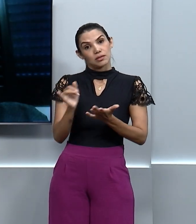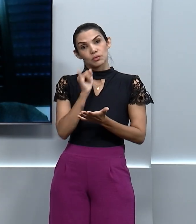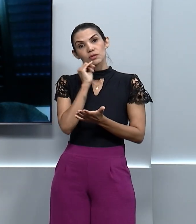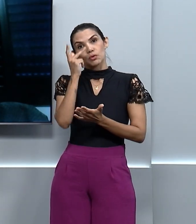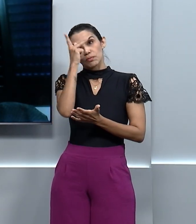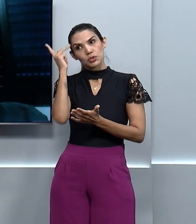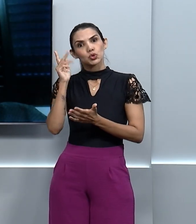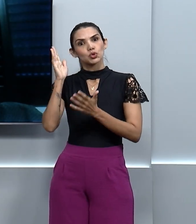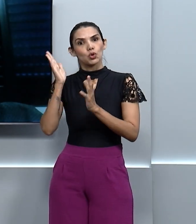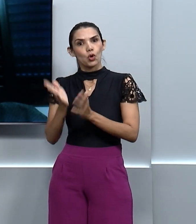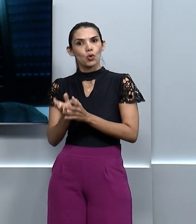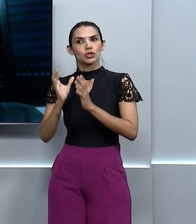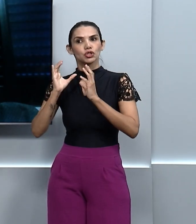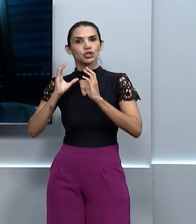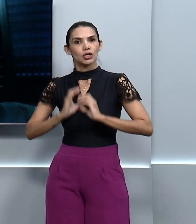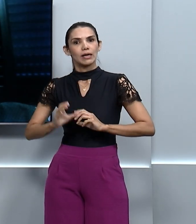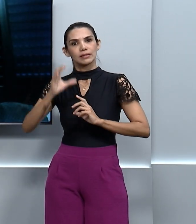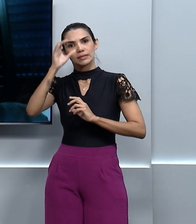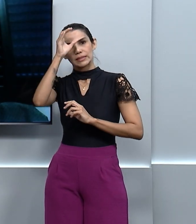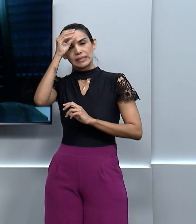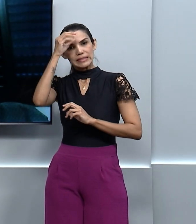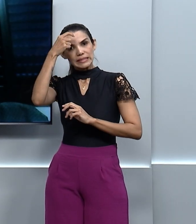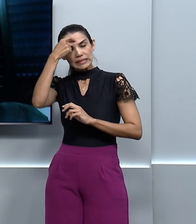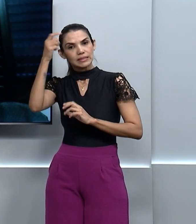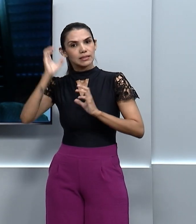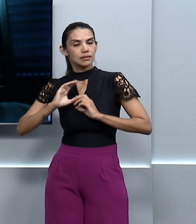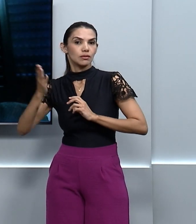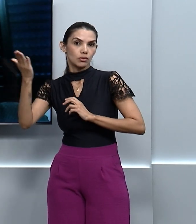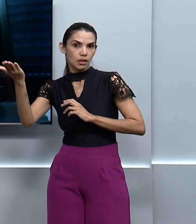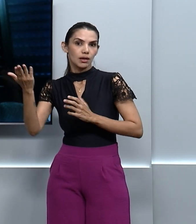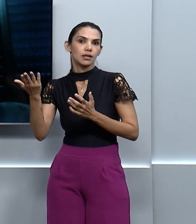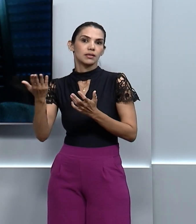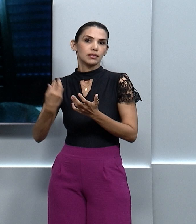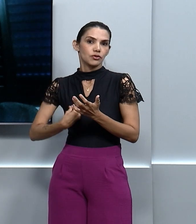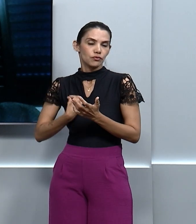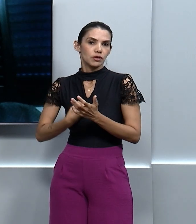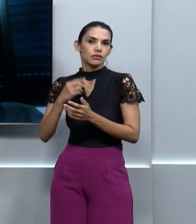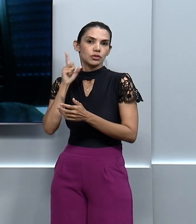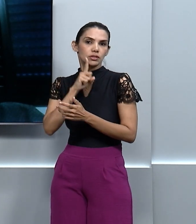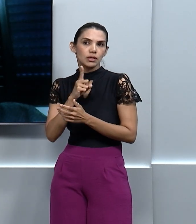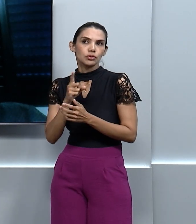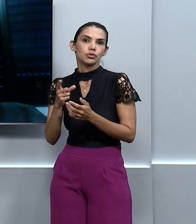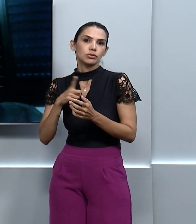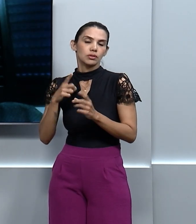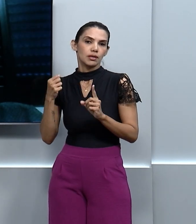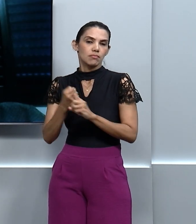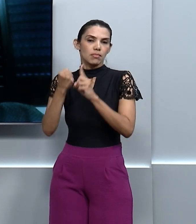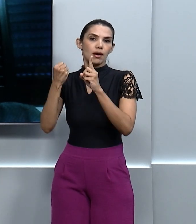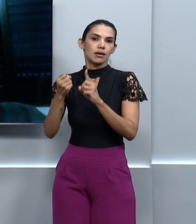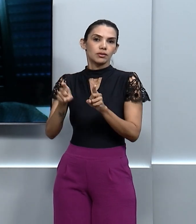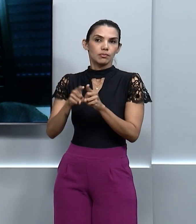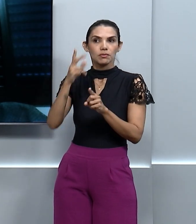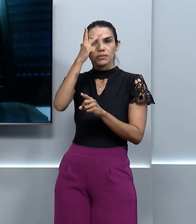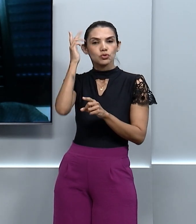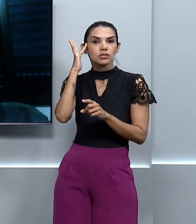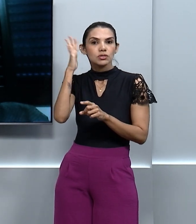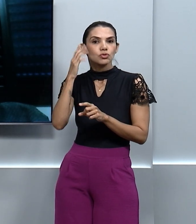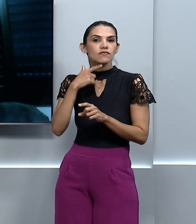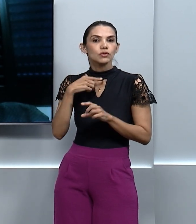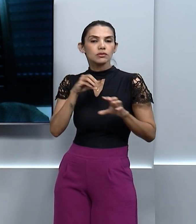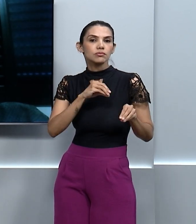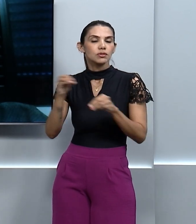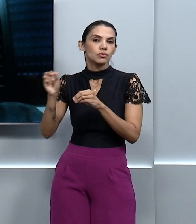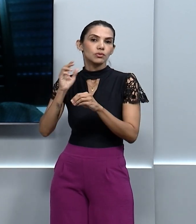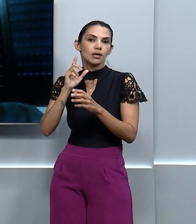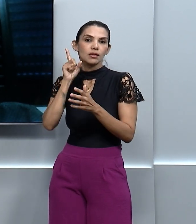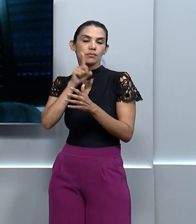Unidos e pessoas que estão legais nos Estados Unidos. De que forma que isso deve mudar e está mudando a perspectiva de